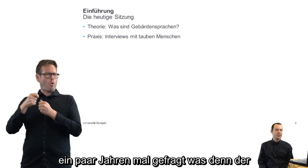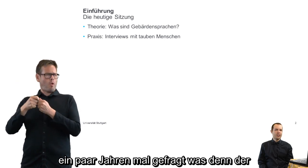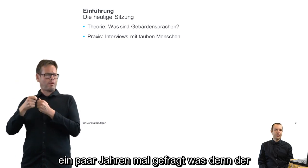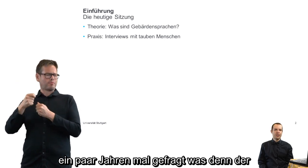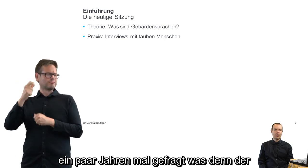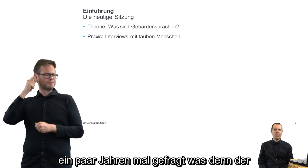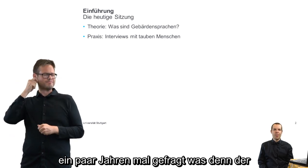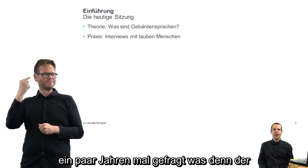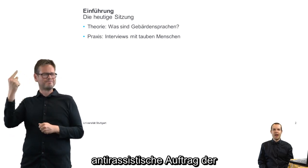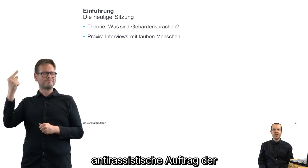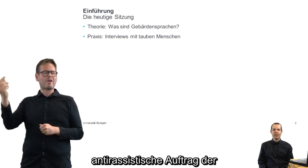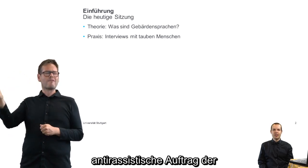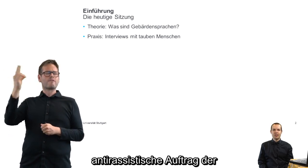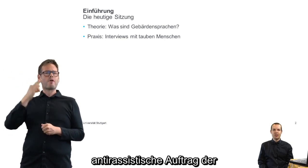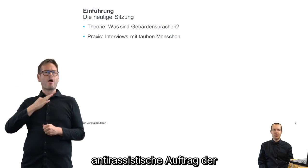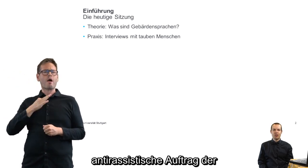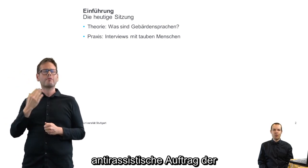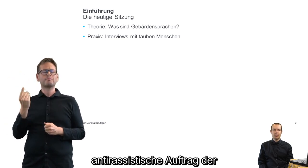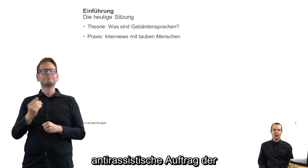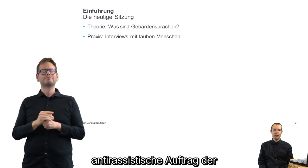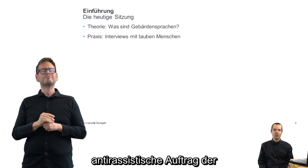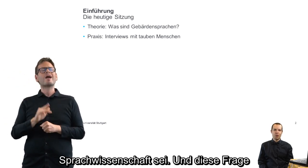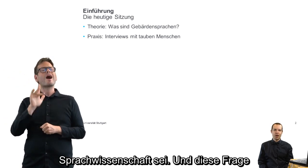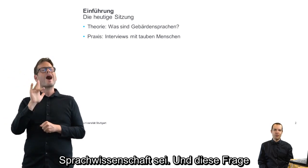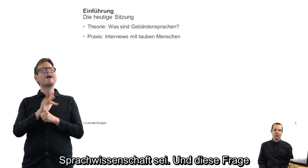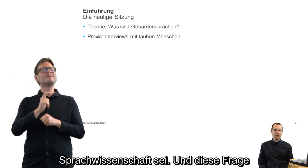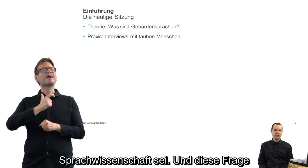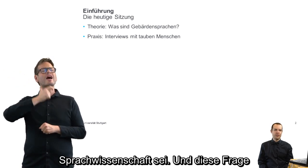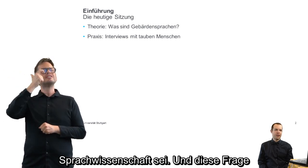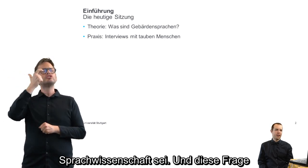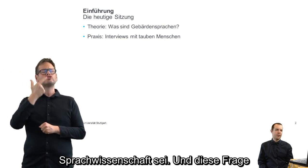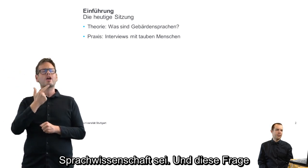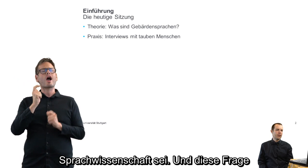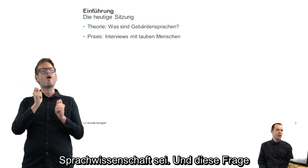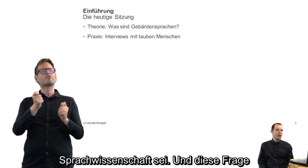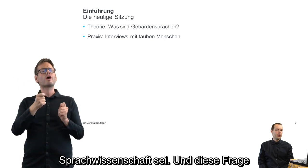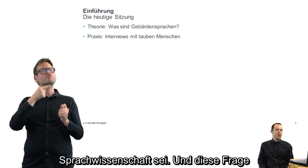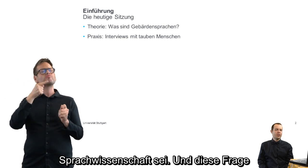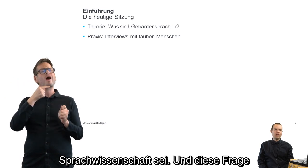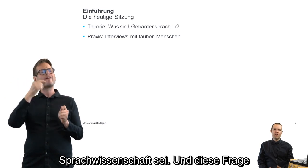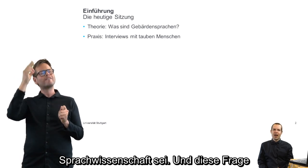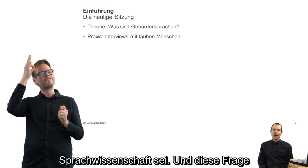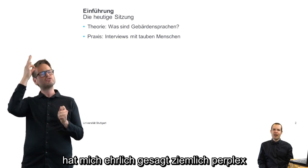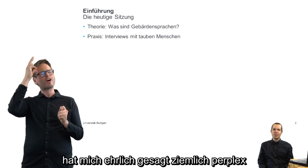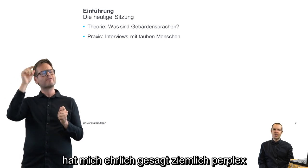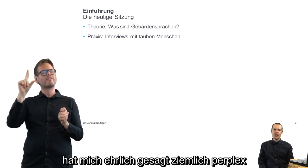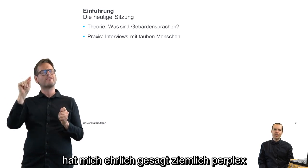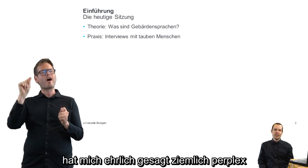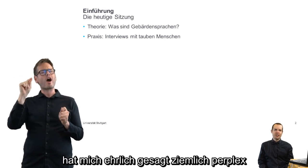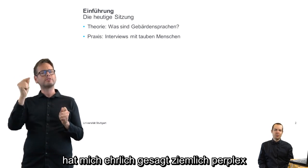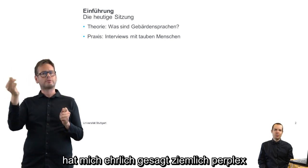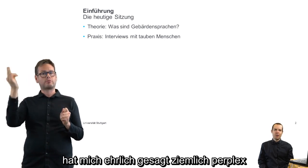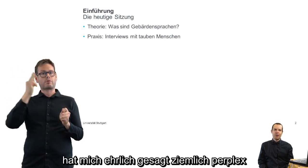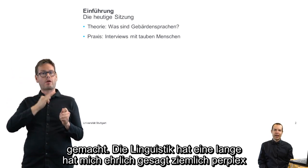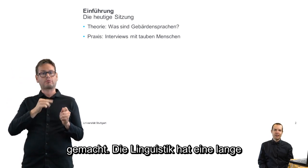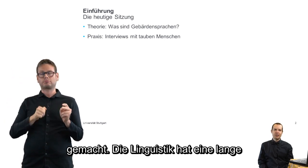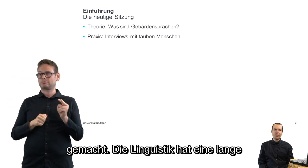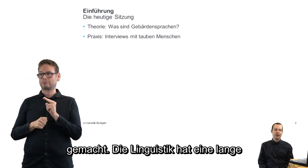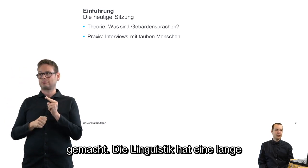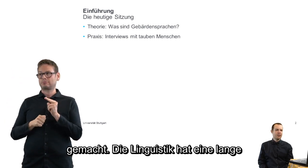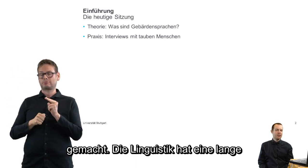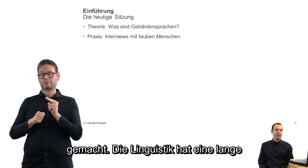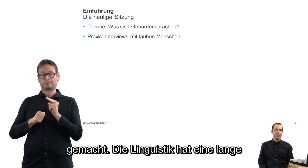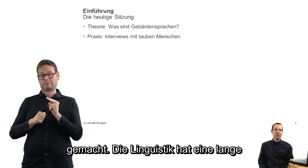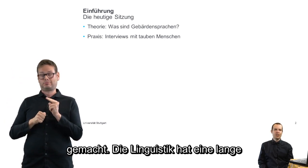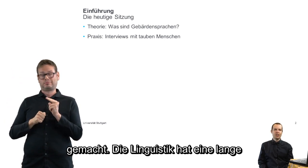gefragt, was denn der antirassistische Auftrag der Sprachwissenschaft sei. Und diese Frage hat mich ehrlich gesagt ziemlich perplex